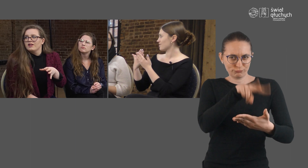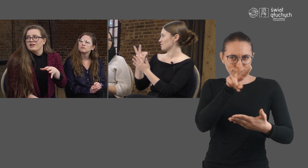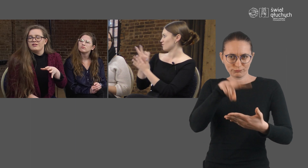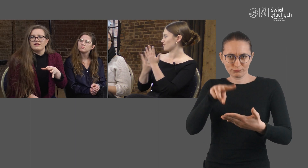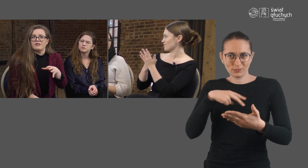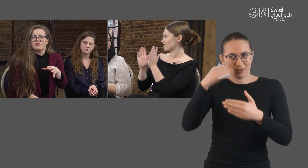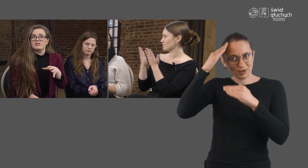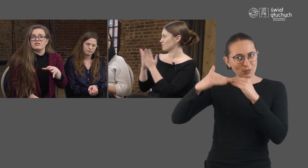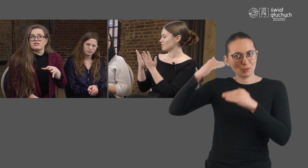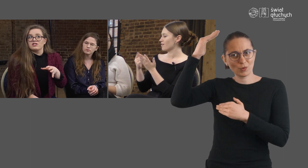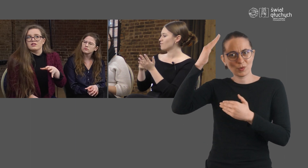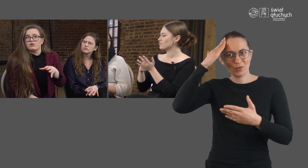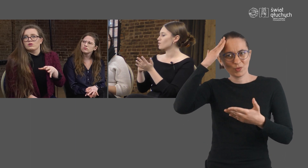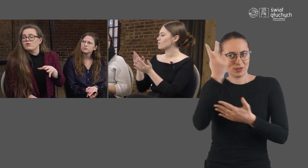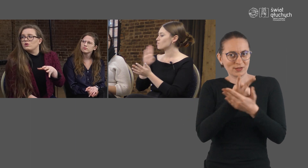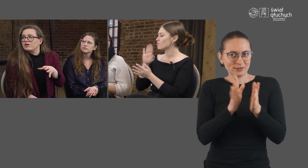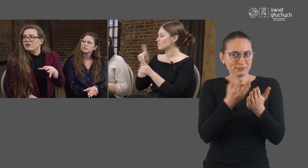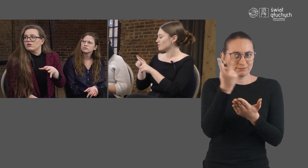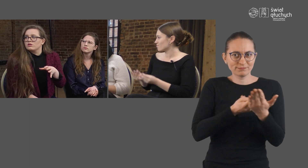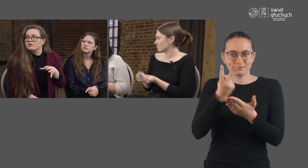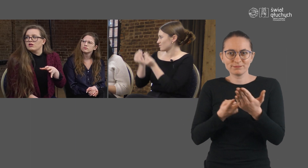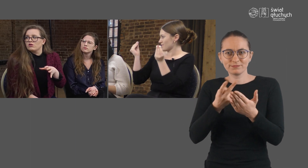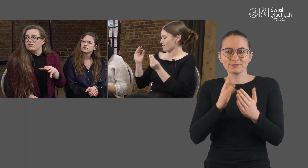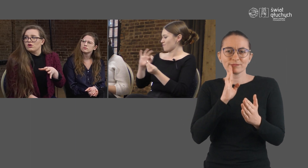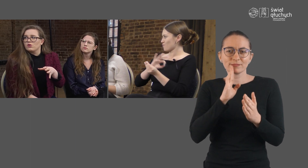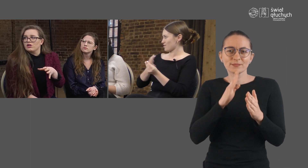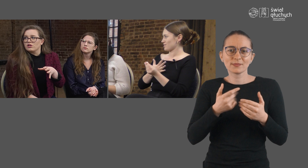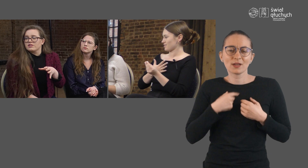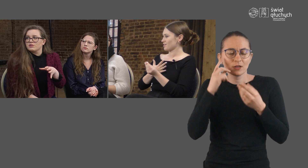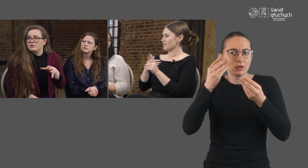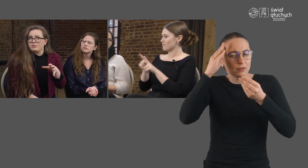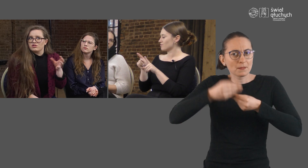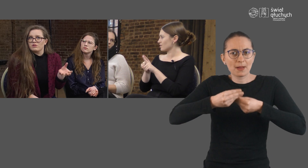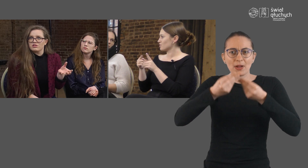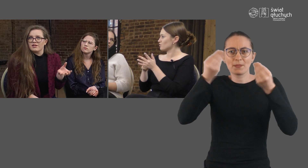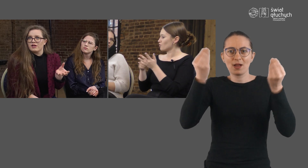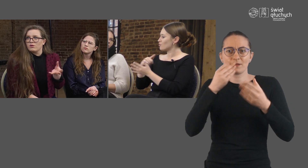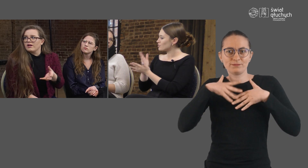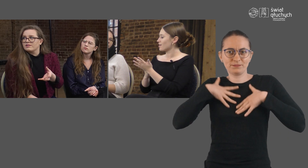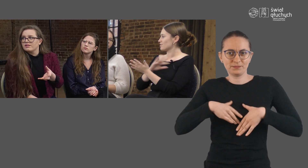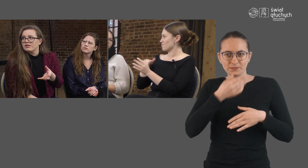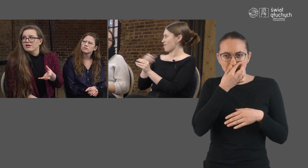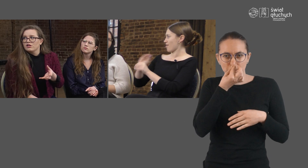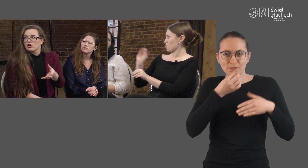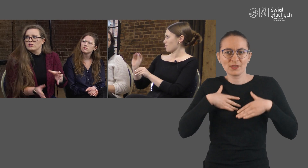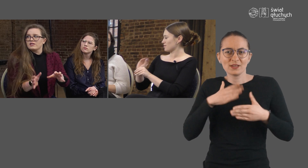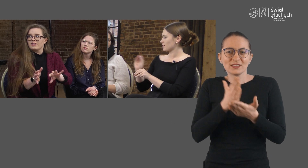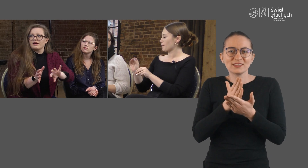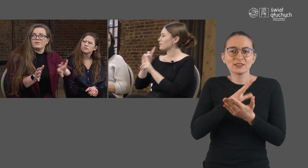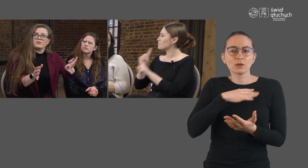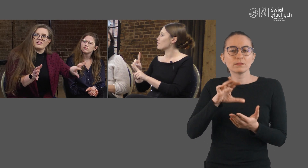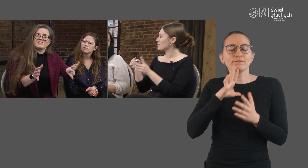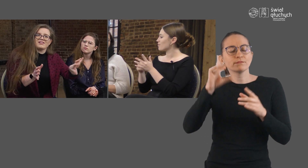świata, też samorozwoju, takiego osobistego rozwoju. I to jest też jakby część tej edukacji, tylko to